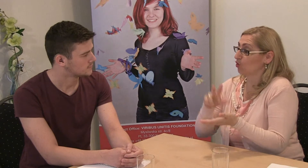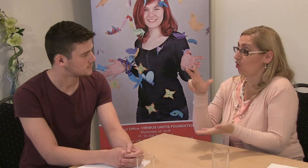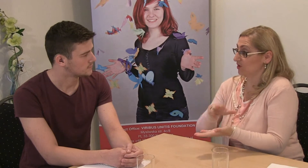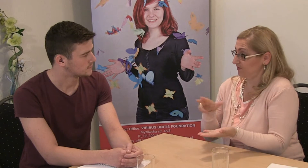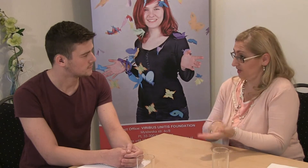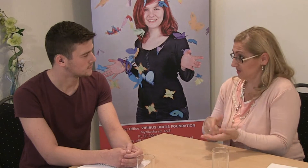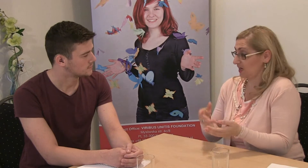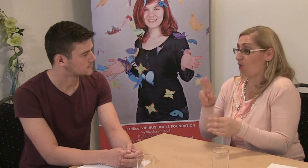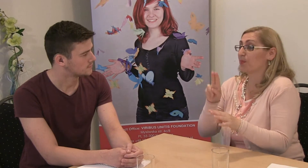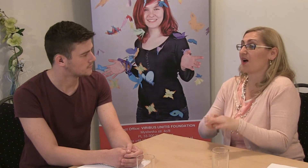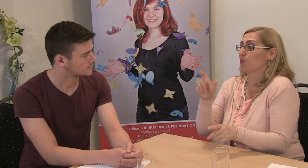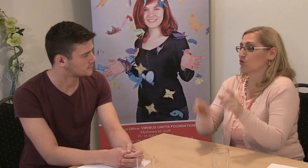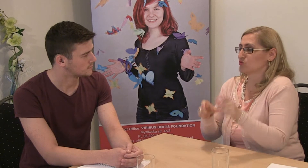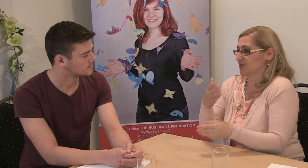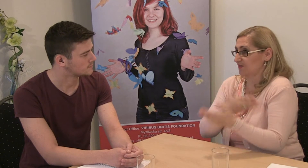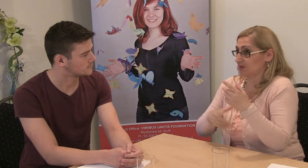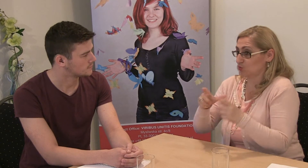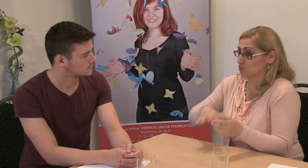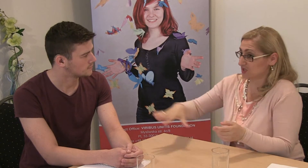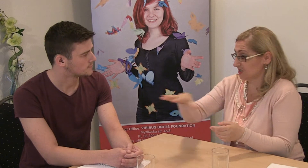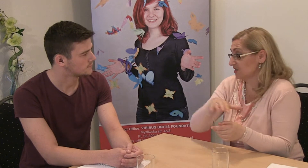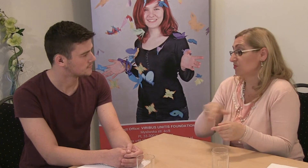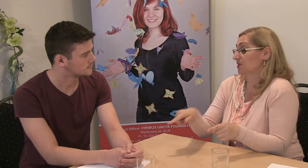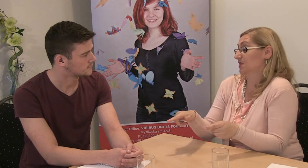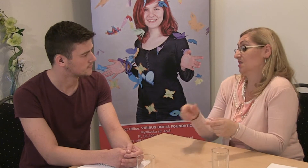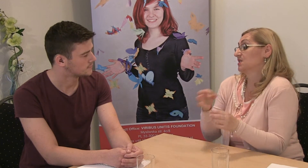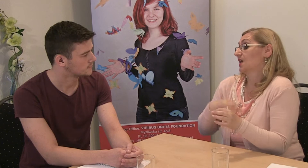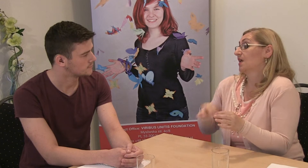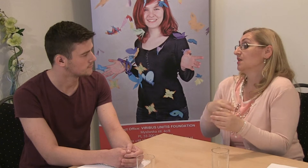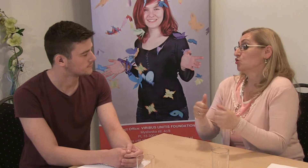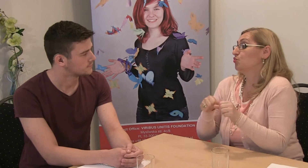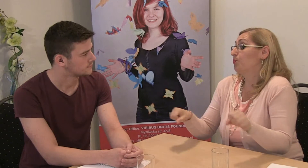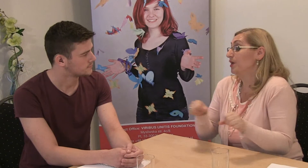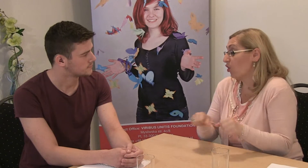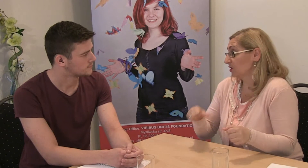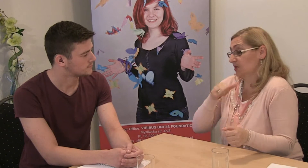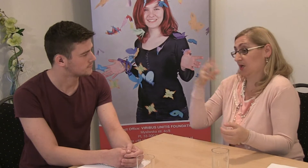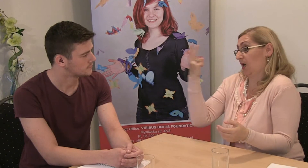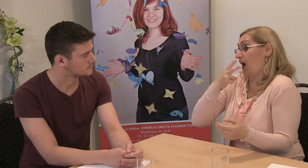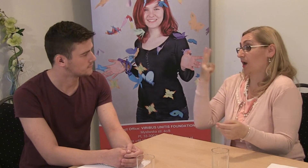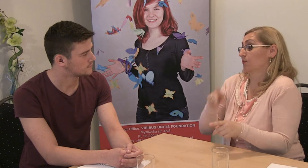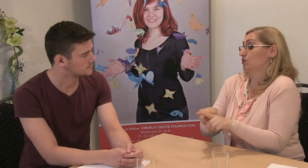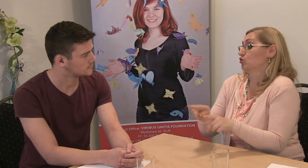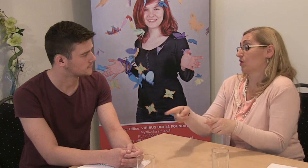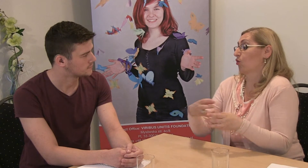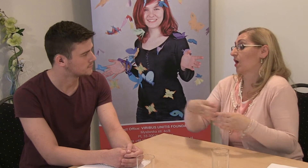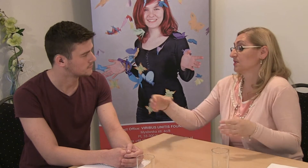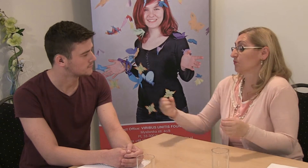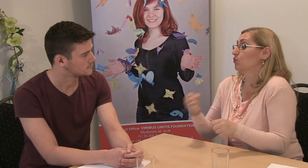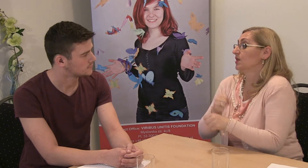sprovodi u konvenciji prava osoba sa invaliditetom i da to bude naš prioritet i